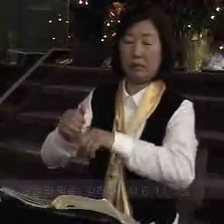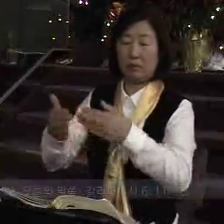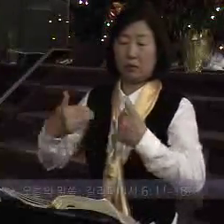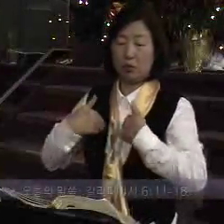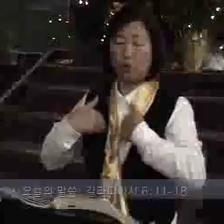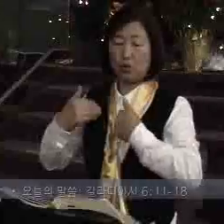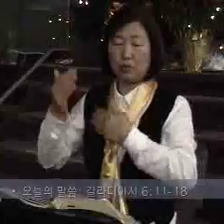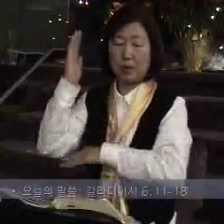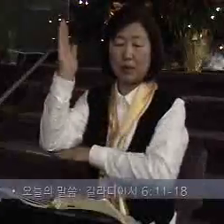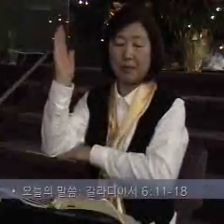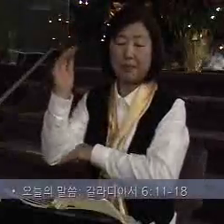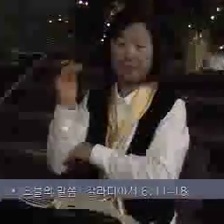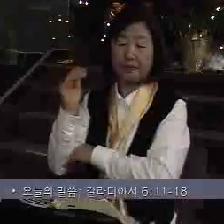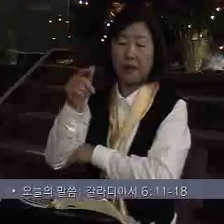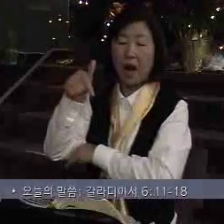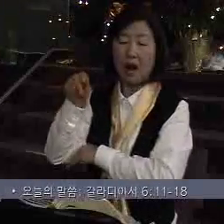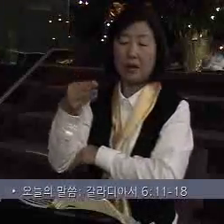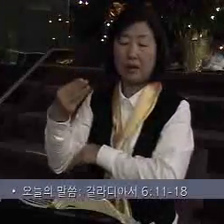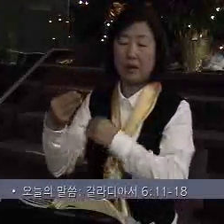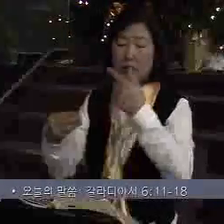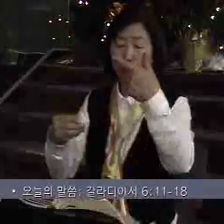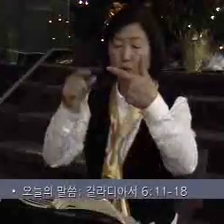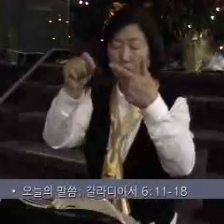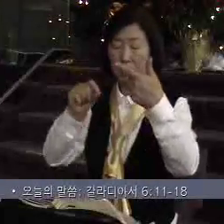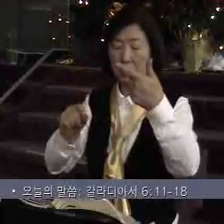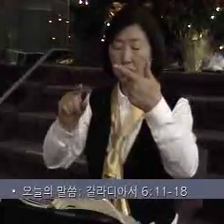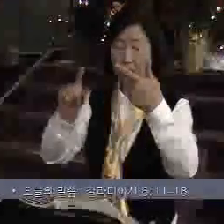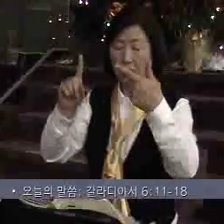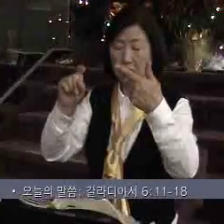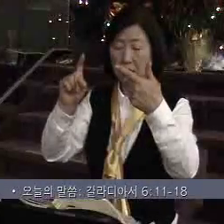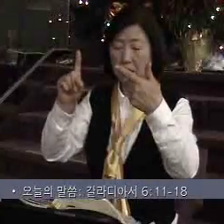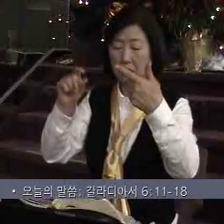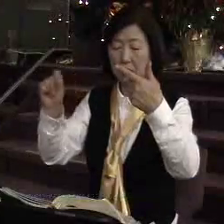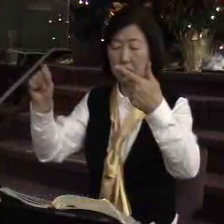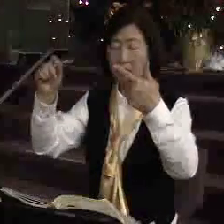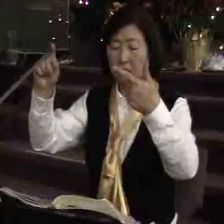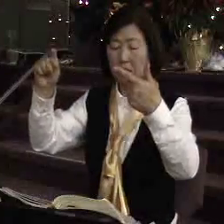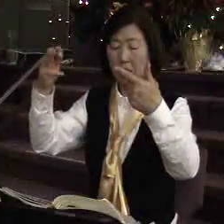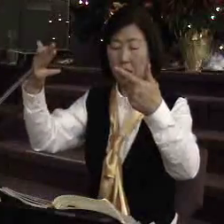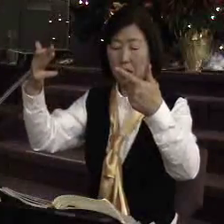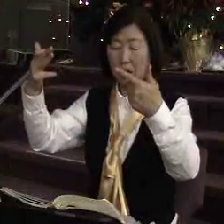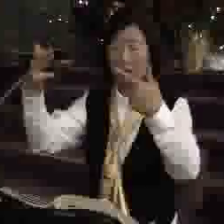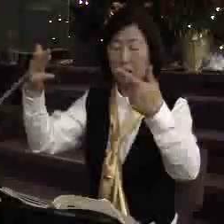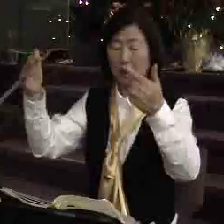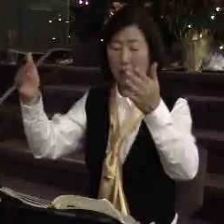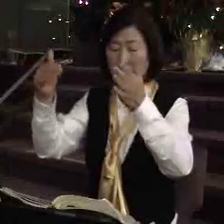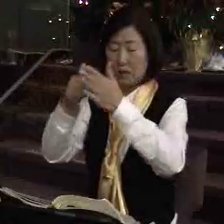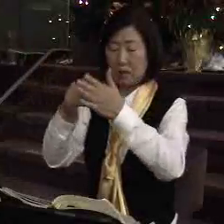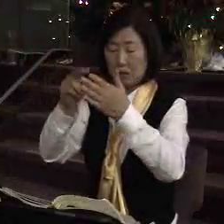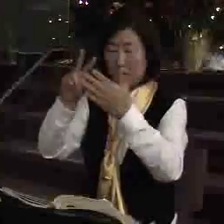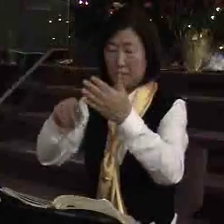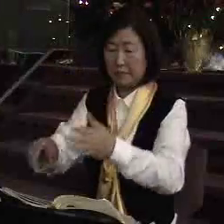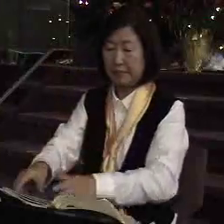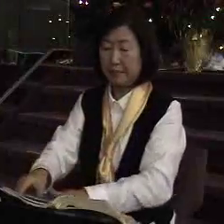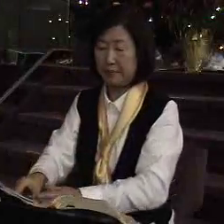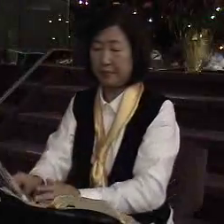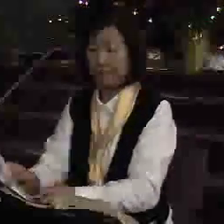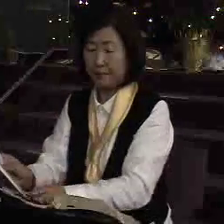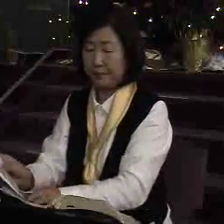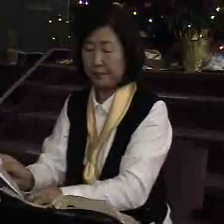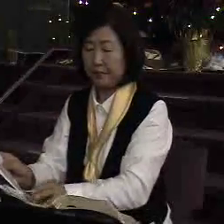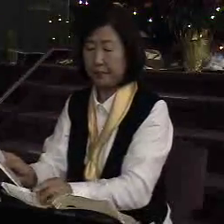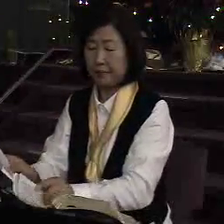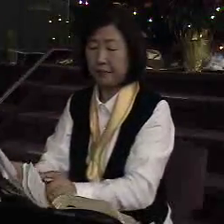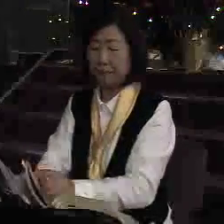하나님께서 우리에게 주시는 말씀은 갈라디아서 6장 11절에서 18절까지의 말씀입니다. 제가 가진